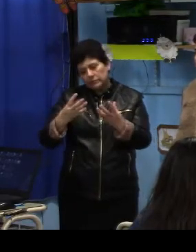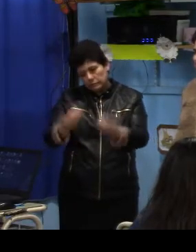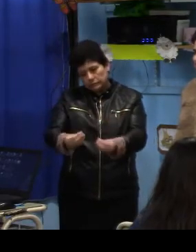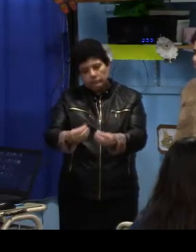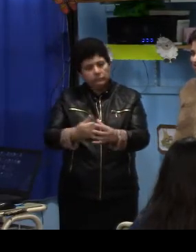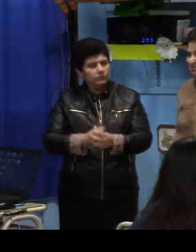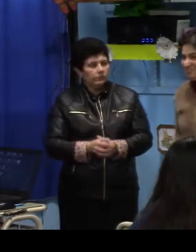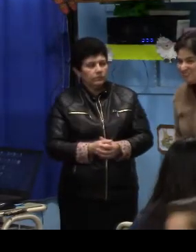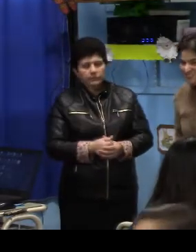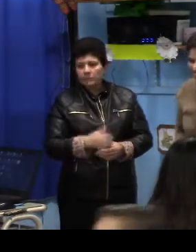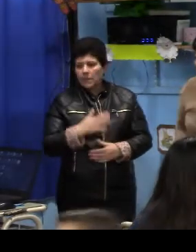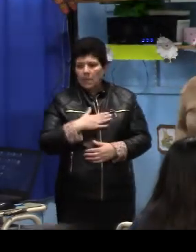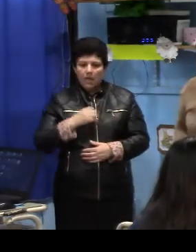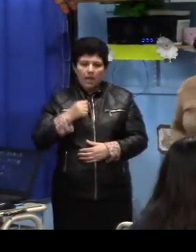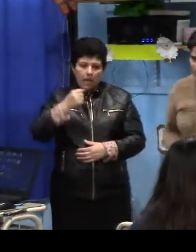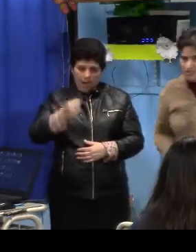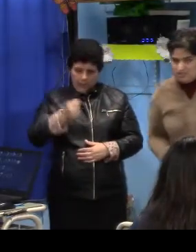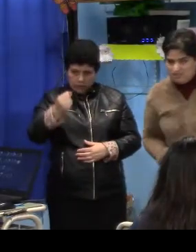¿Qué pasó? ¿Les cuento?